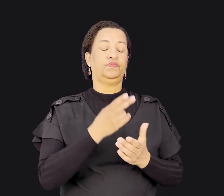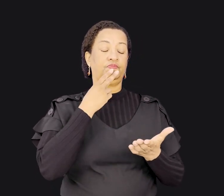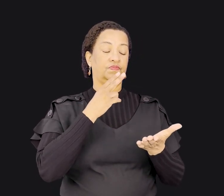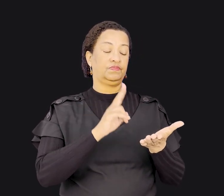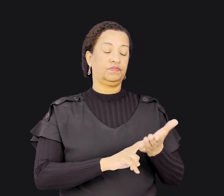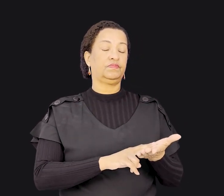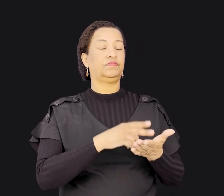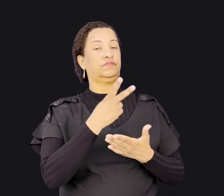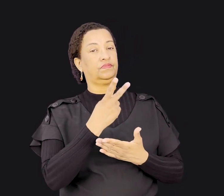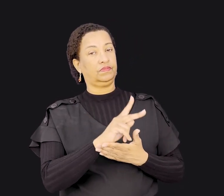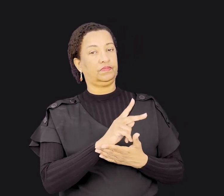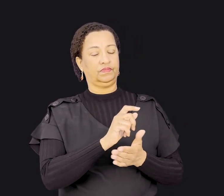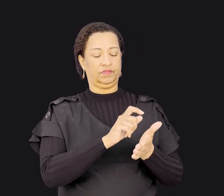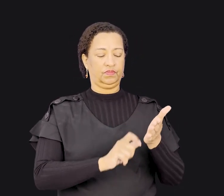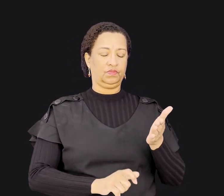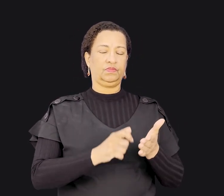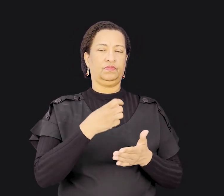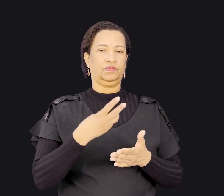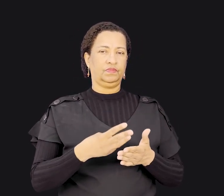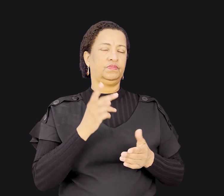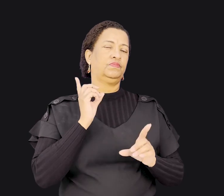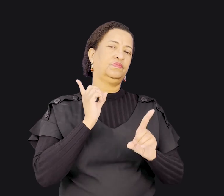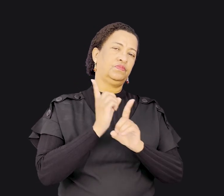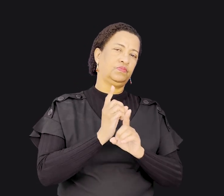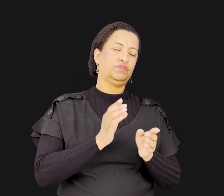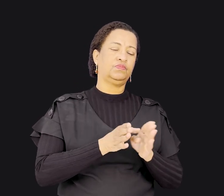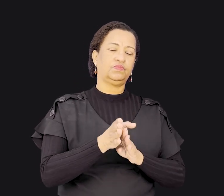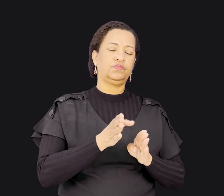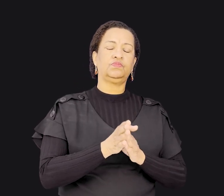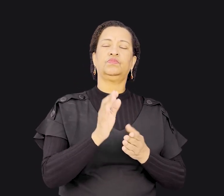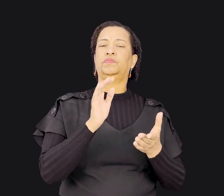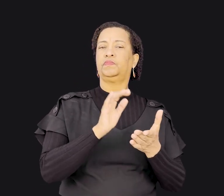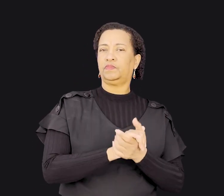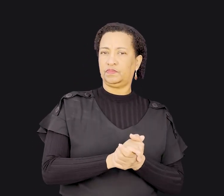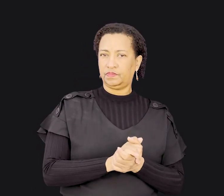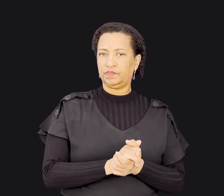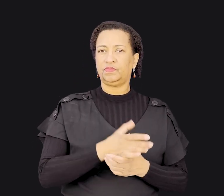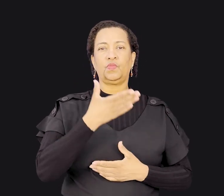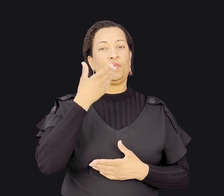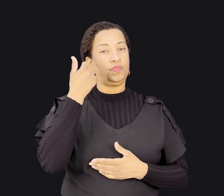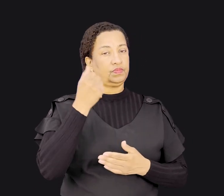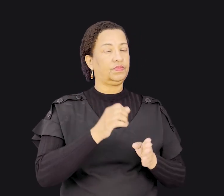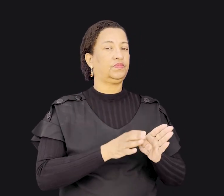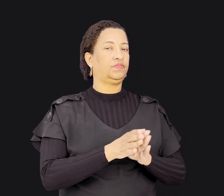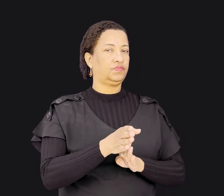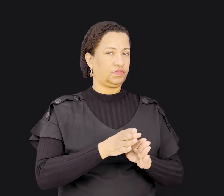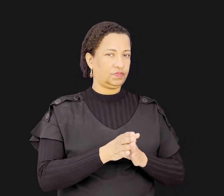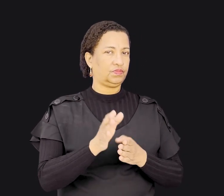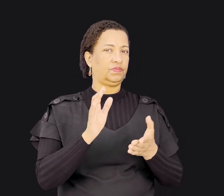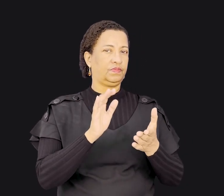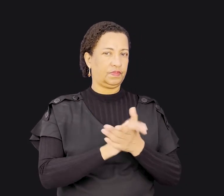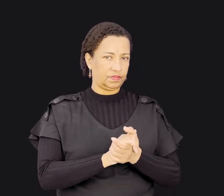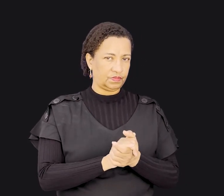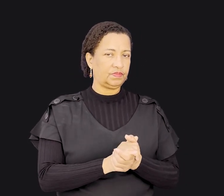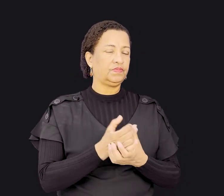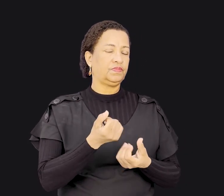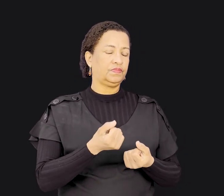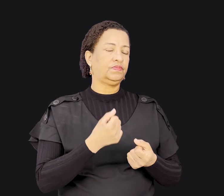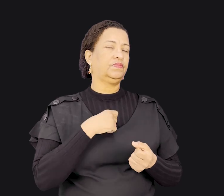cartas. No capítulo 3 encontramos conselhos para o casamento. Os melhores conselhos para casamento estão na palavra de